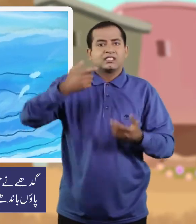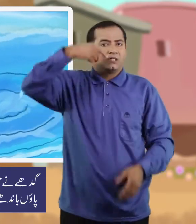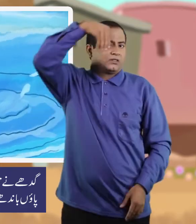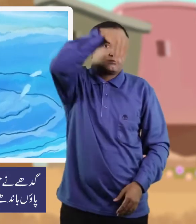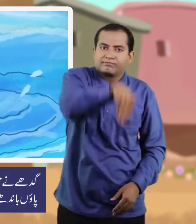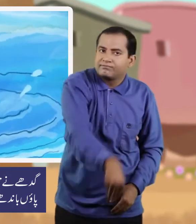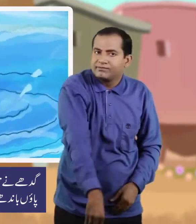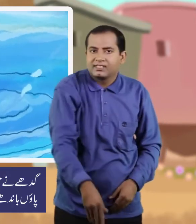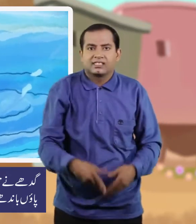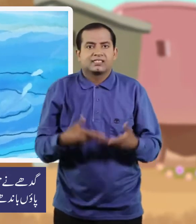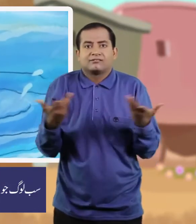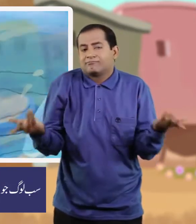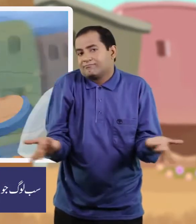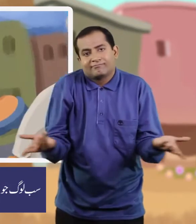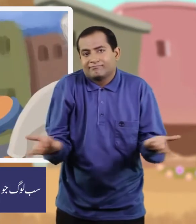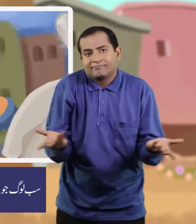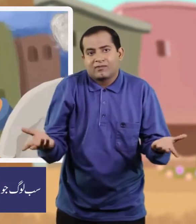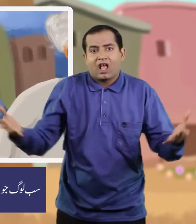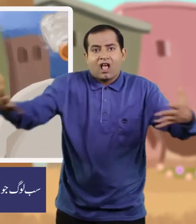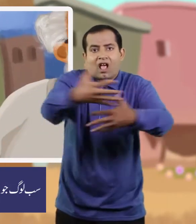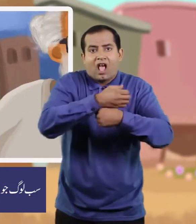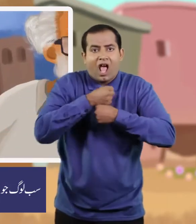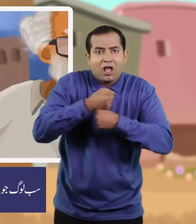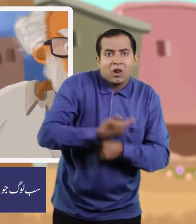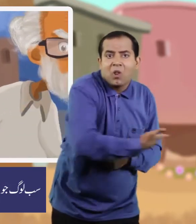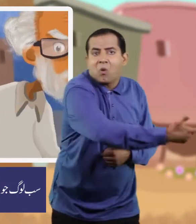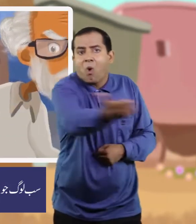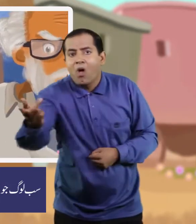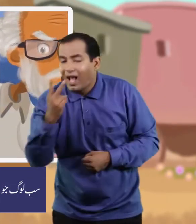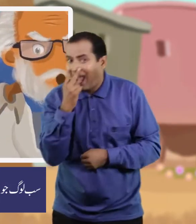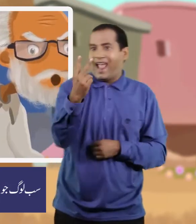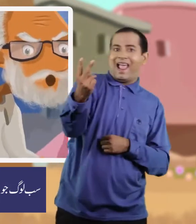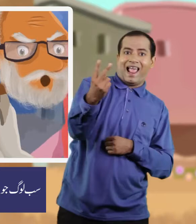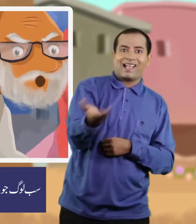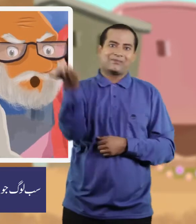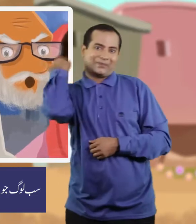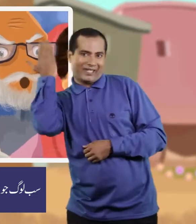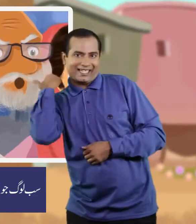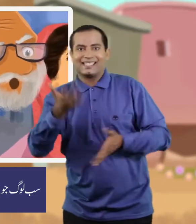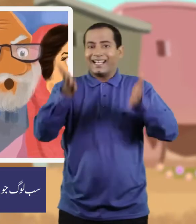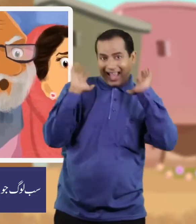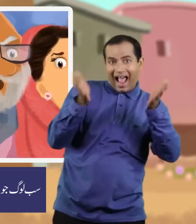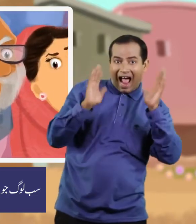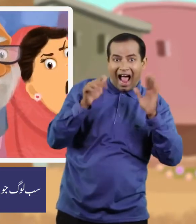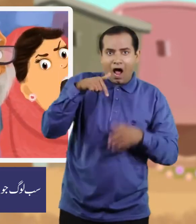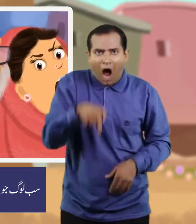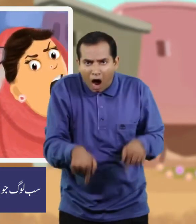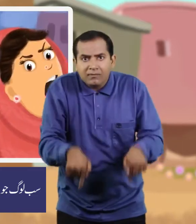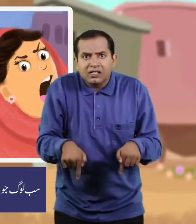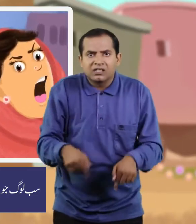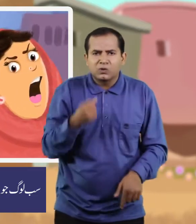गया सब लोग जो पहले हस रहे थे अब बाप बेटे पर घुस्से से चलाना शुरू हो गए